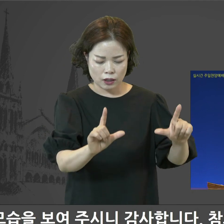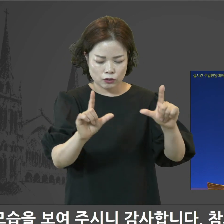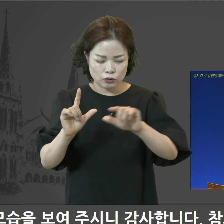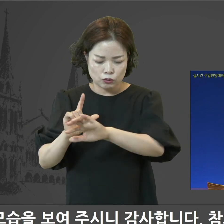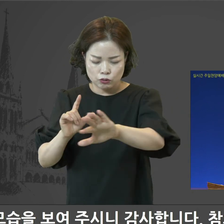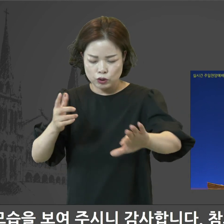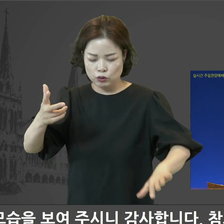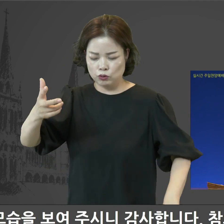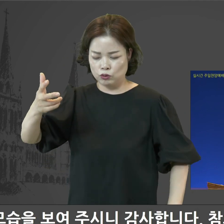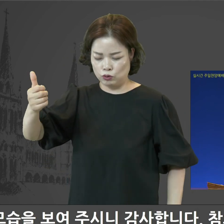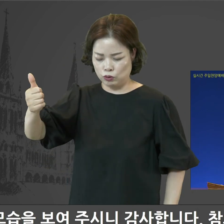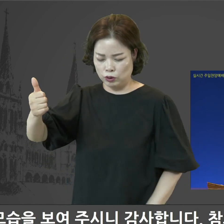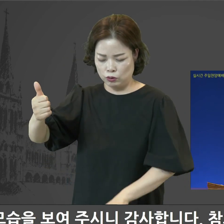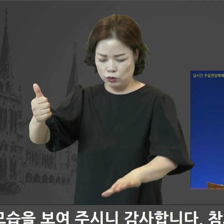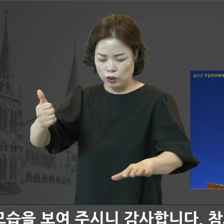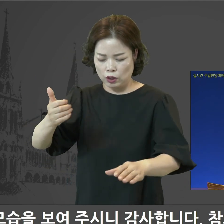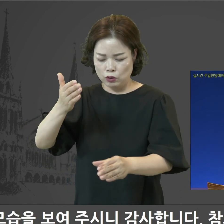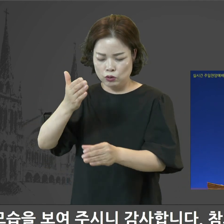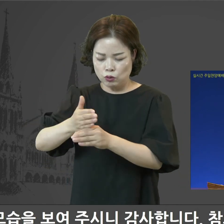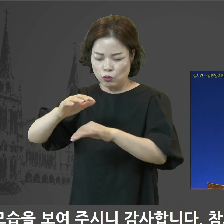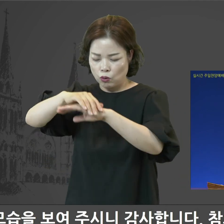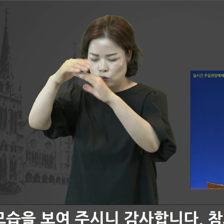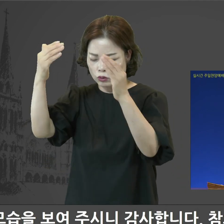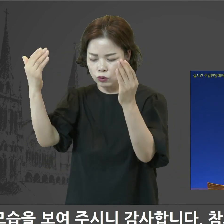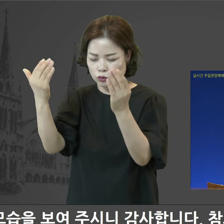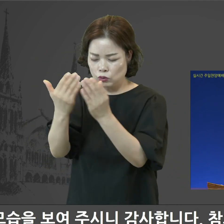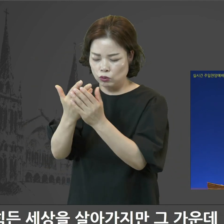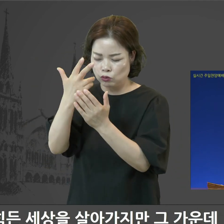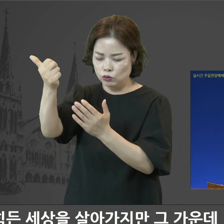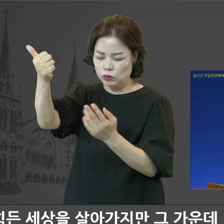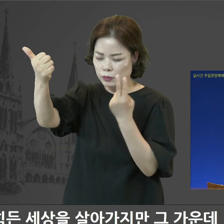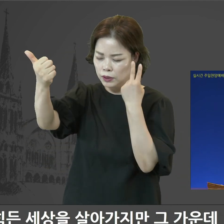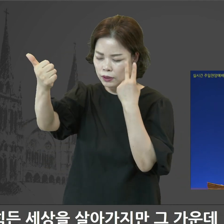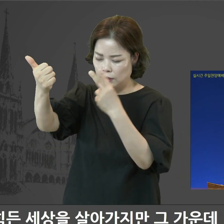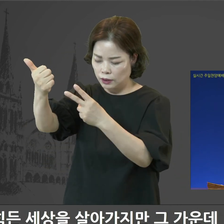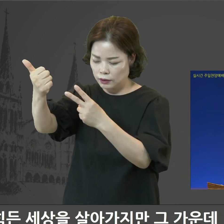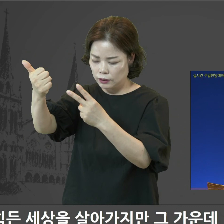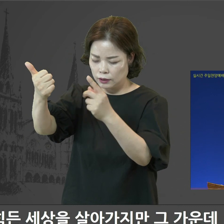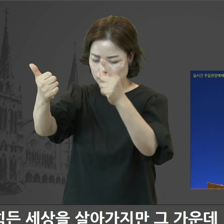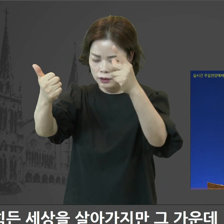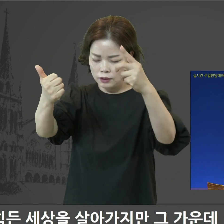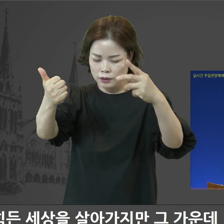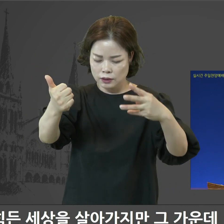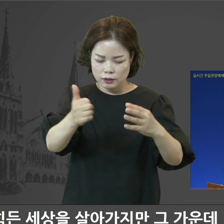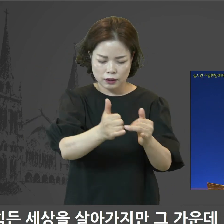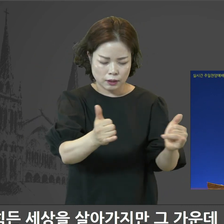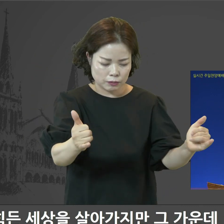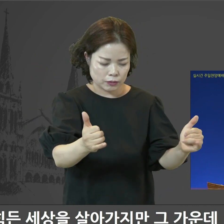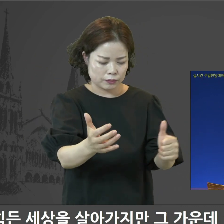우리의 중심이 온전히 주님을 향할 수 있도록 우리들 한 분 한 분을